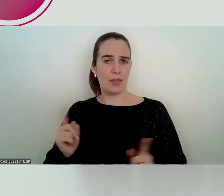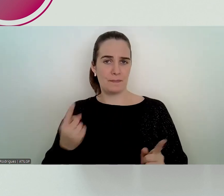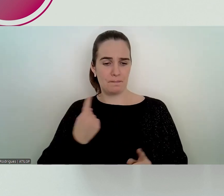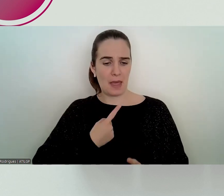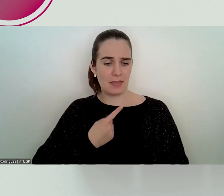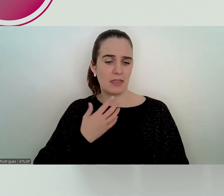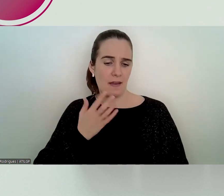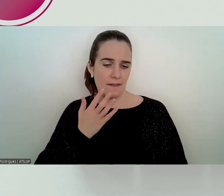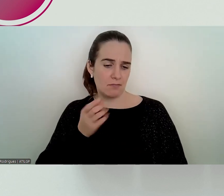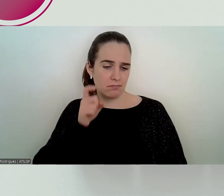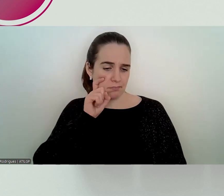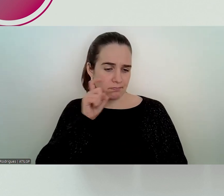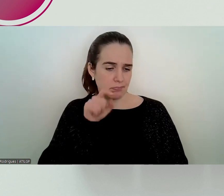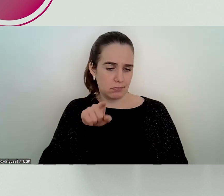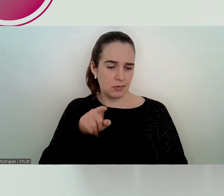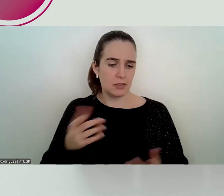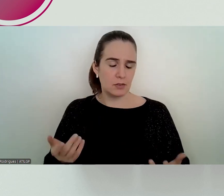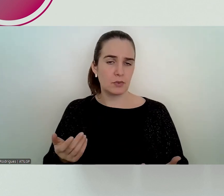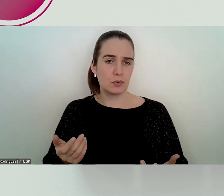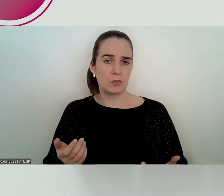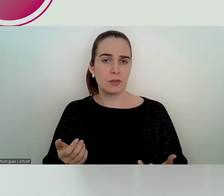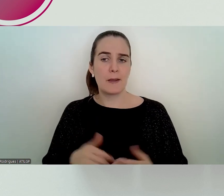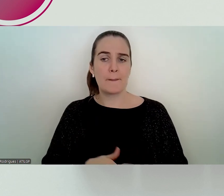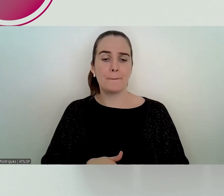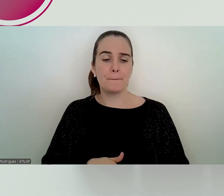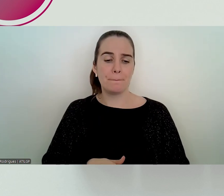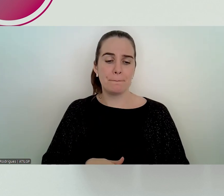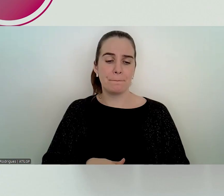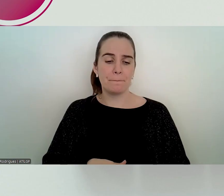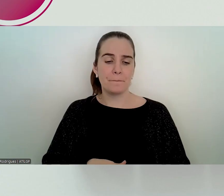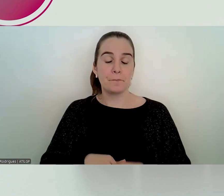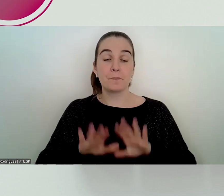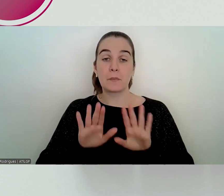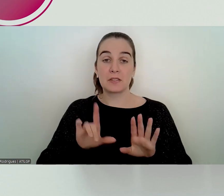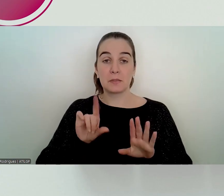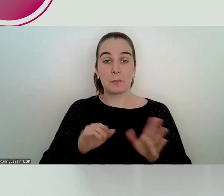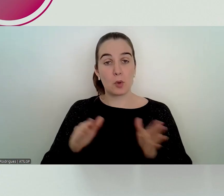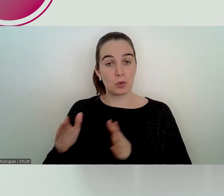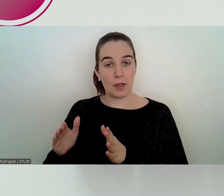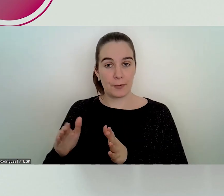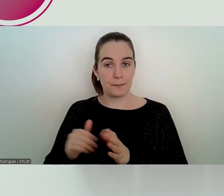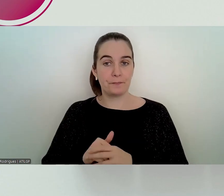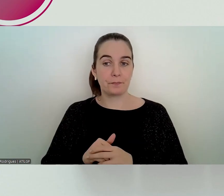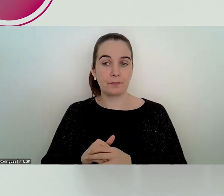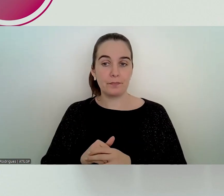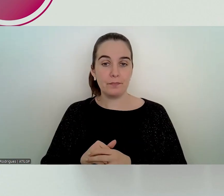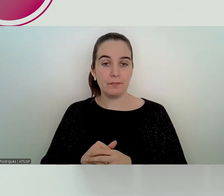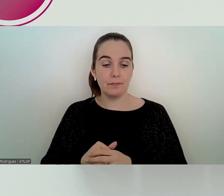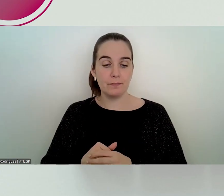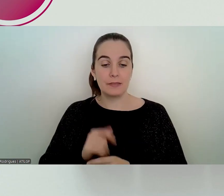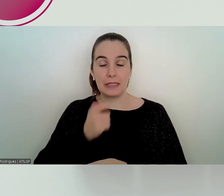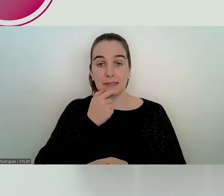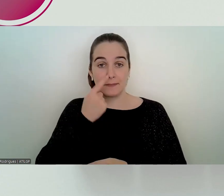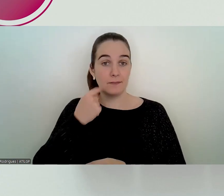e daquilo que se deve permanecer como confidencial, mas havendo